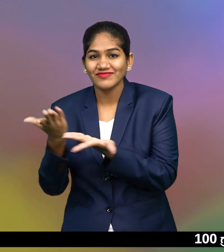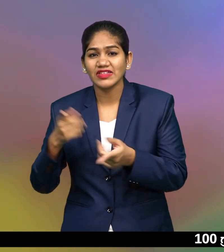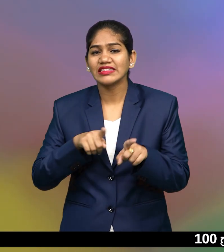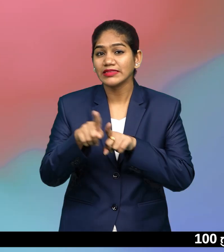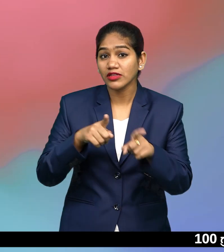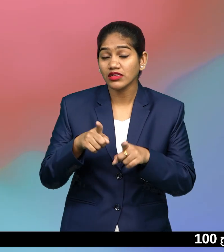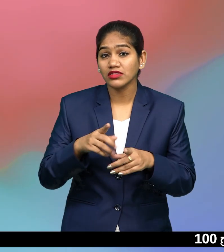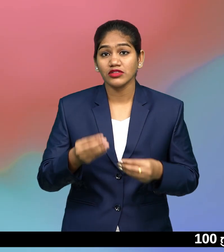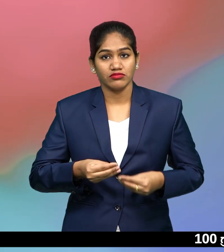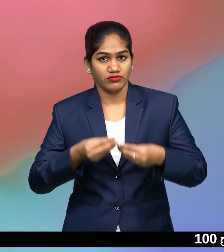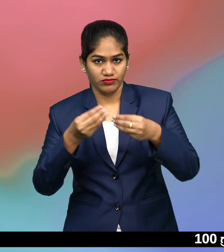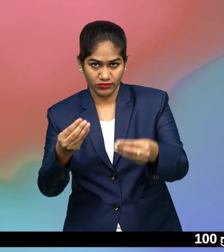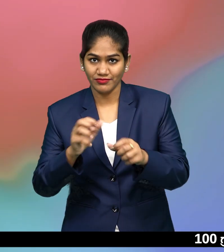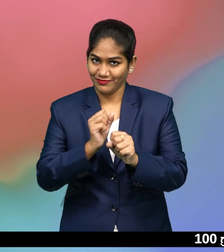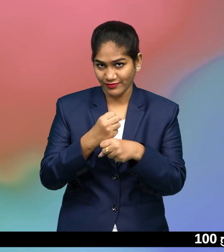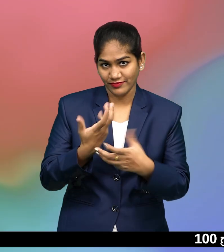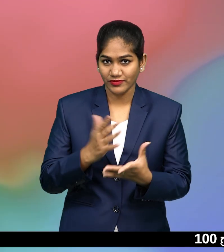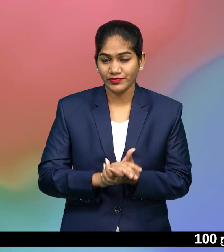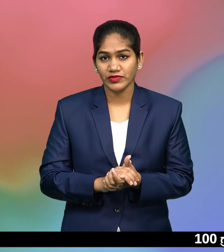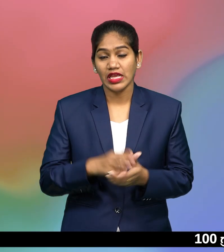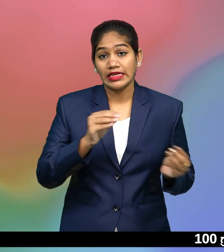100 గ్రాముల పండ్లు తినాలని